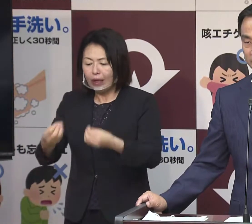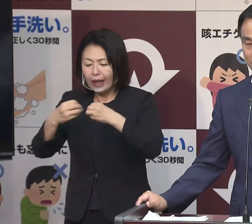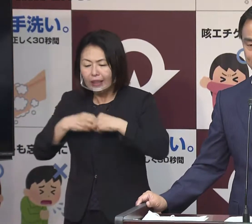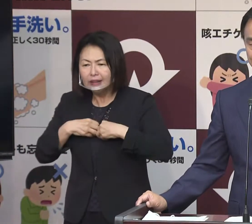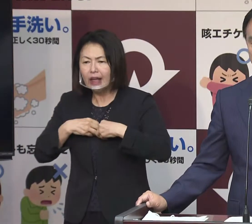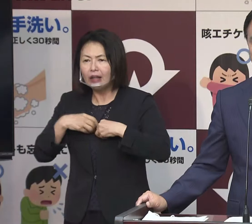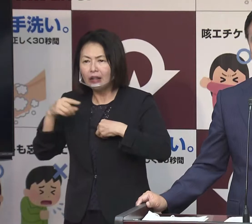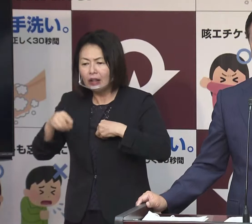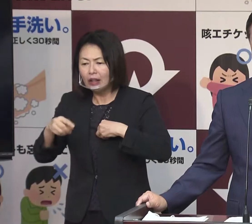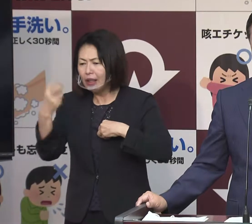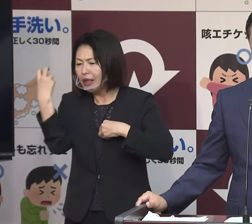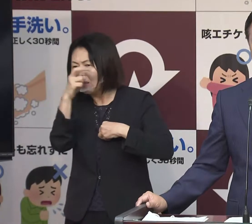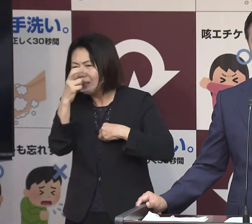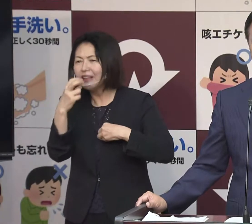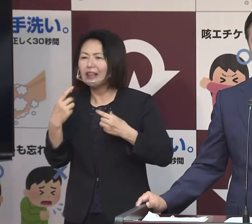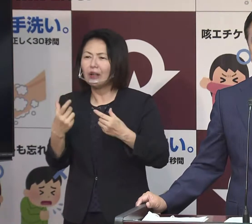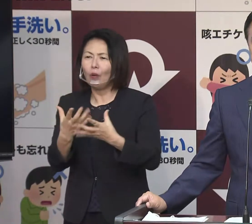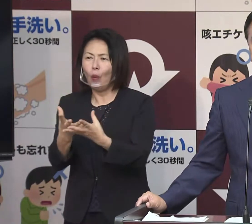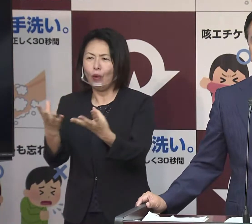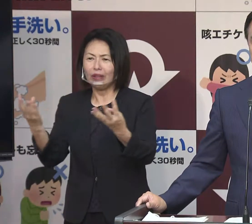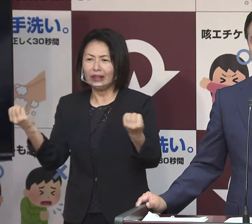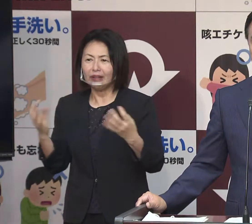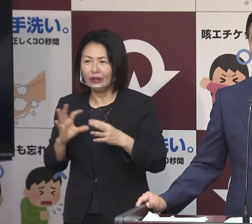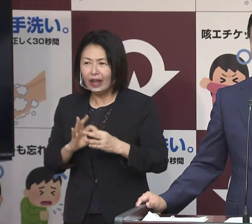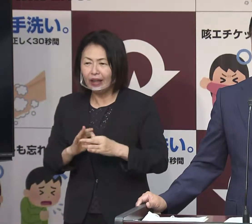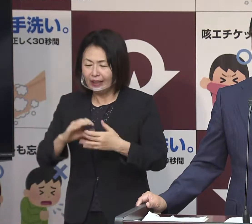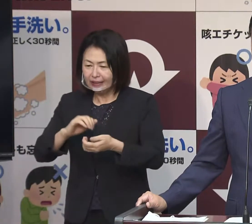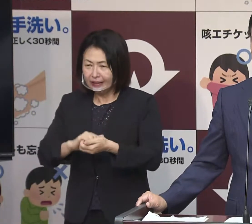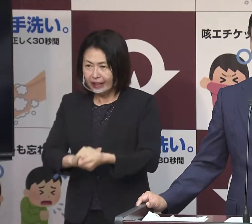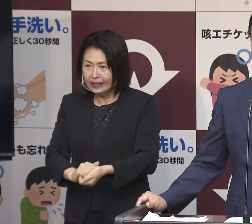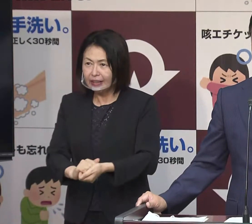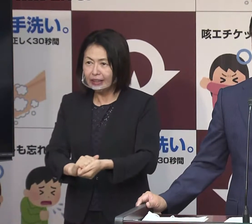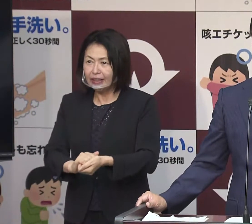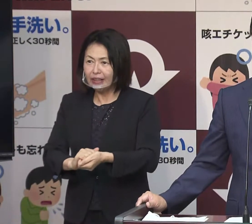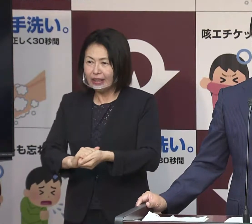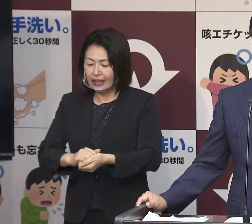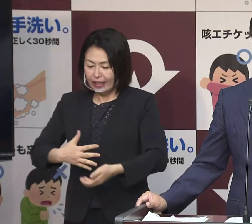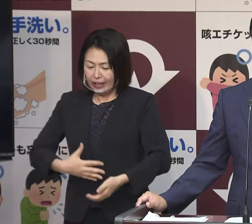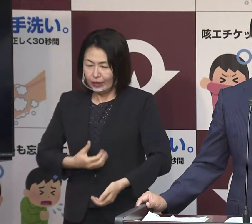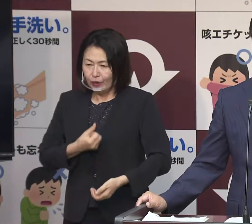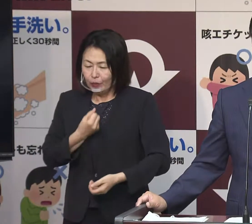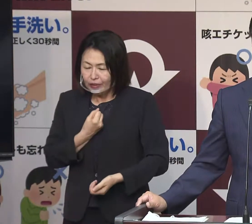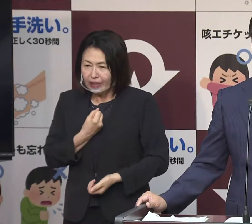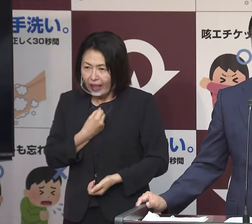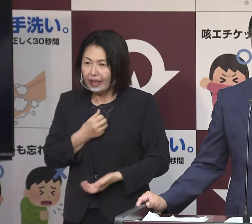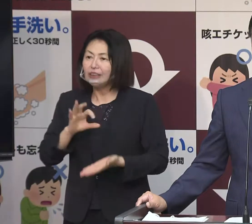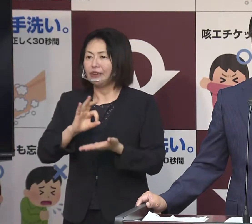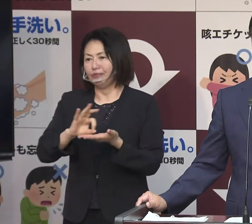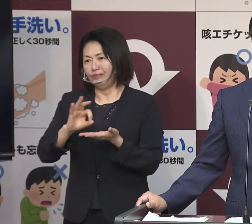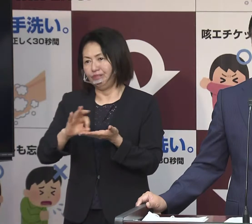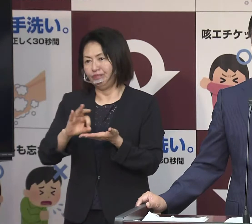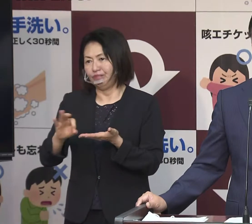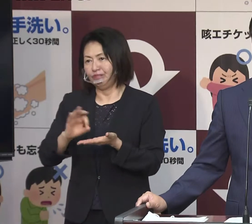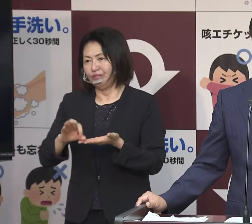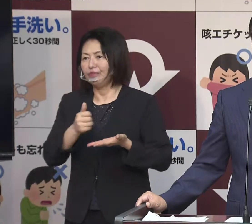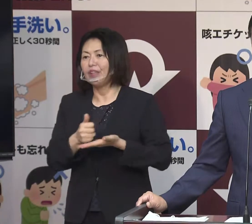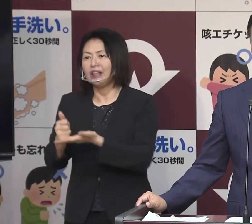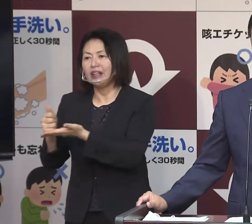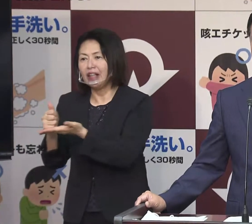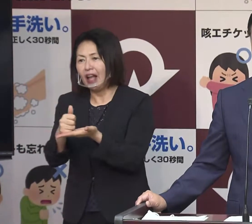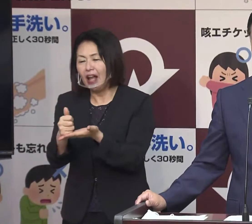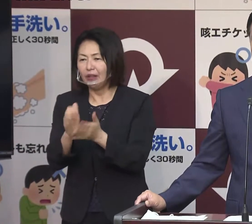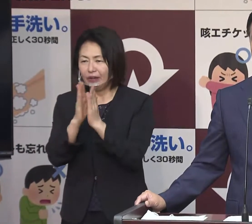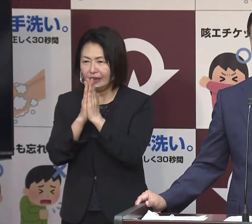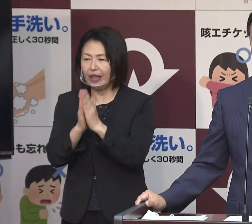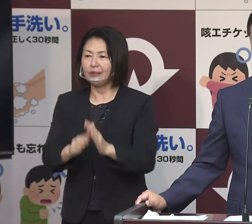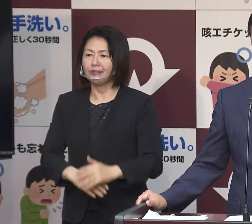続いておりますので、ぜひですね、そこのところは強く意識を持っていただきたい、ご利用していただきたいというふうに思います。